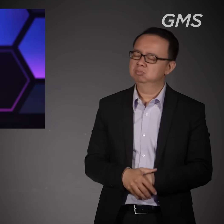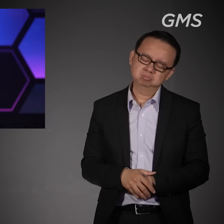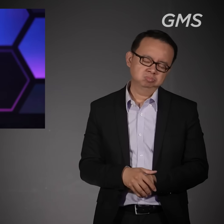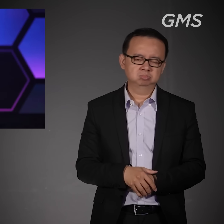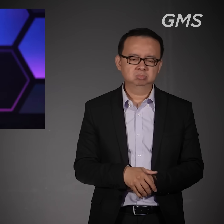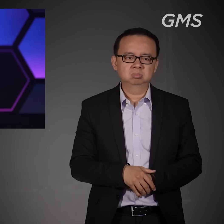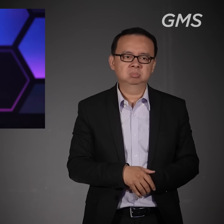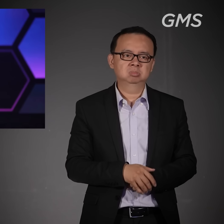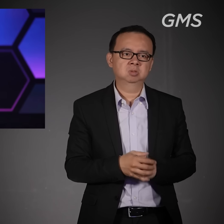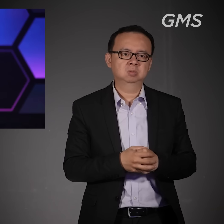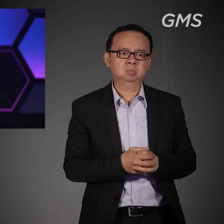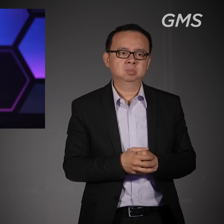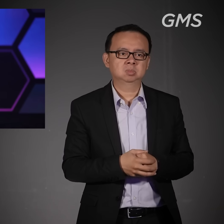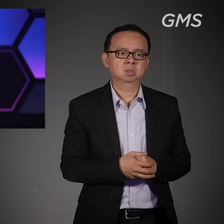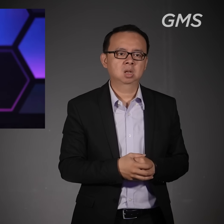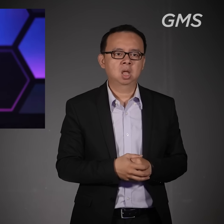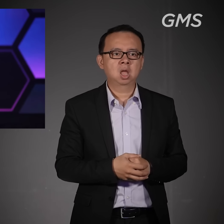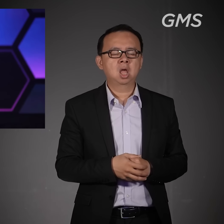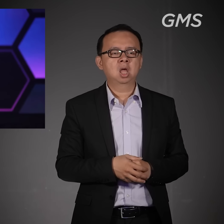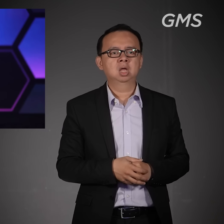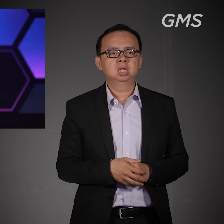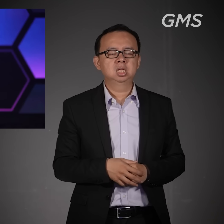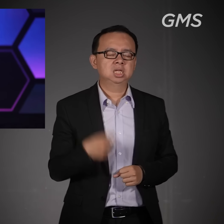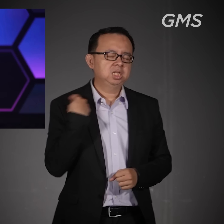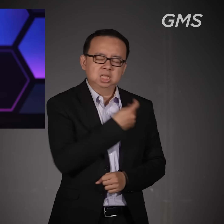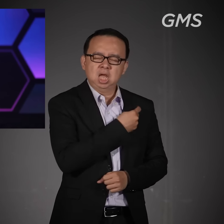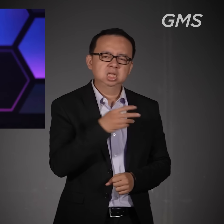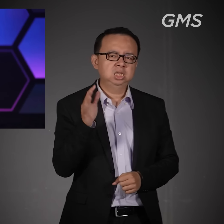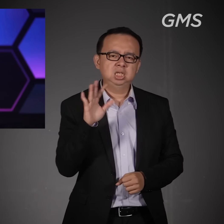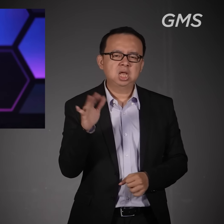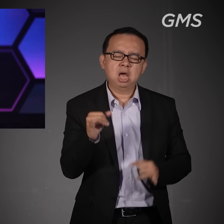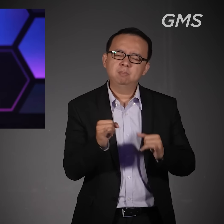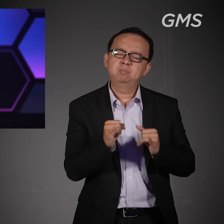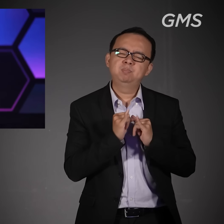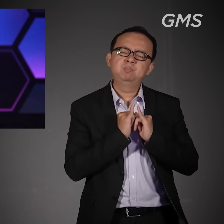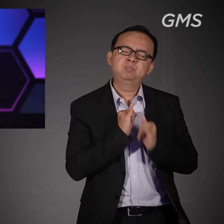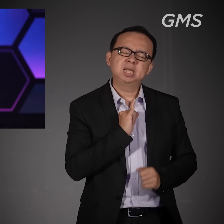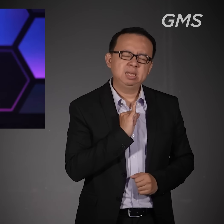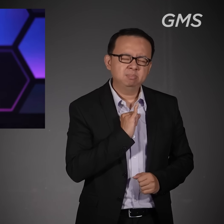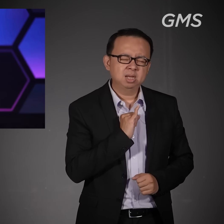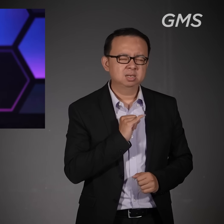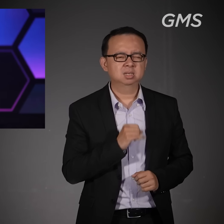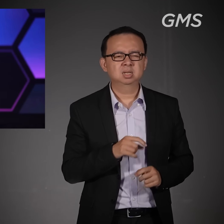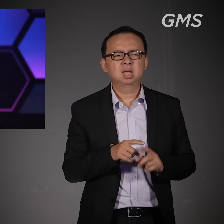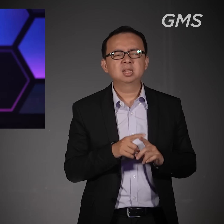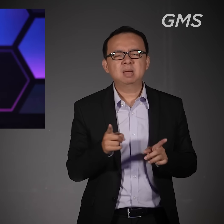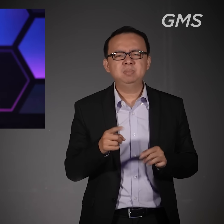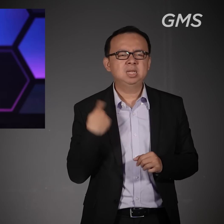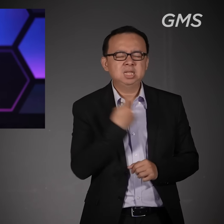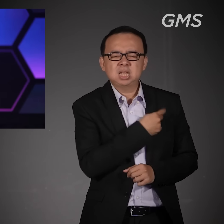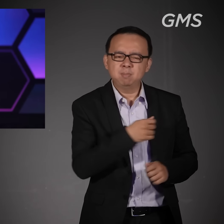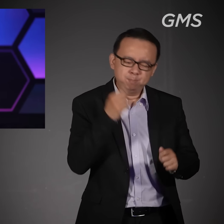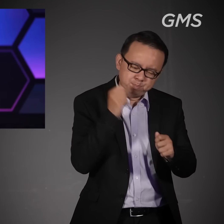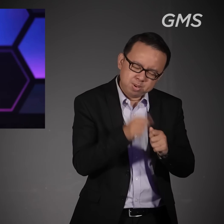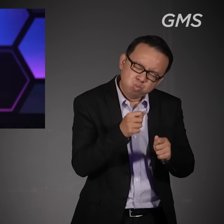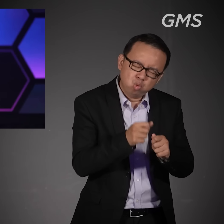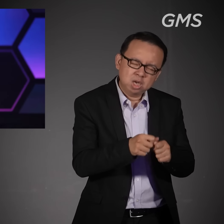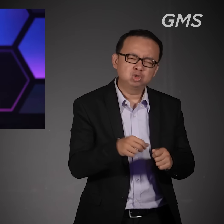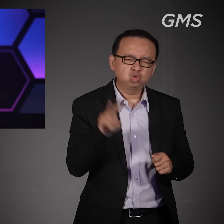Tentunya kita nggak hanya main iman itu buta. Iman tanpa perbuatan adalah mati. Karena kita beriman, perbuatan